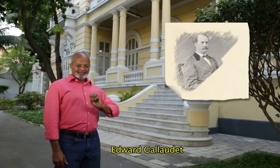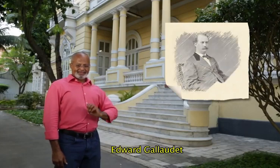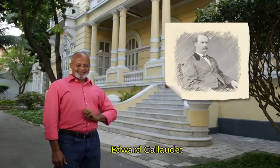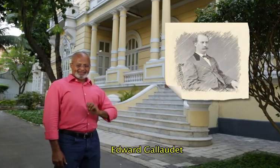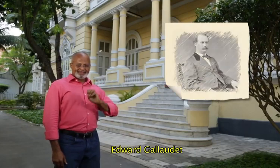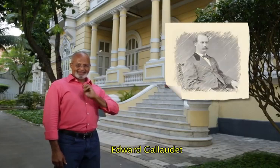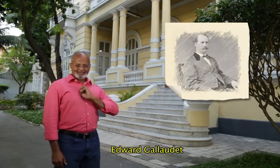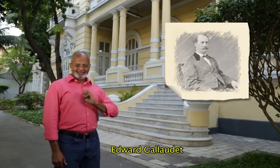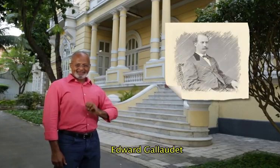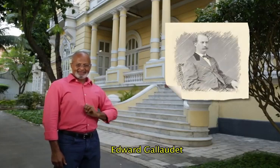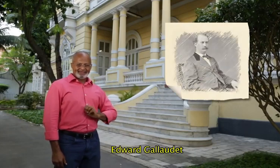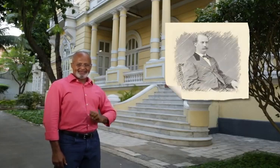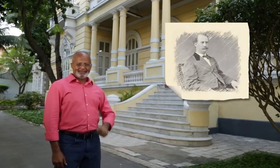Edward Gallaudet.